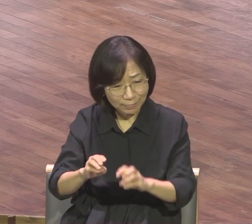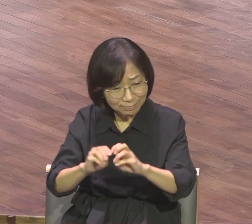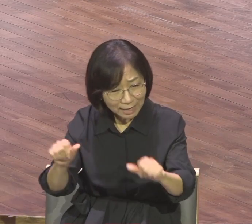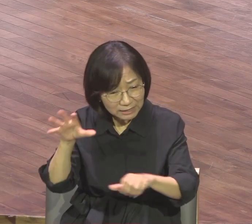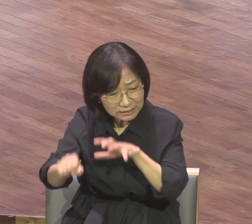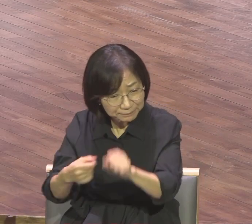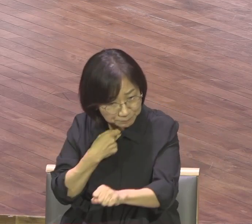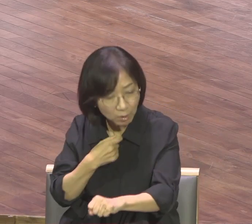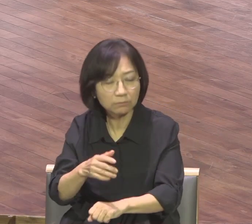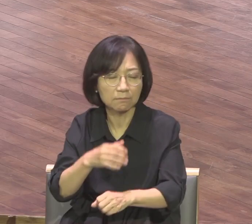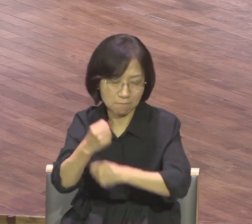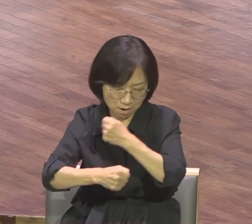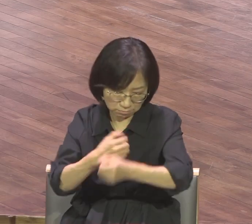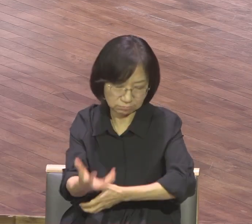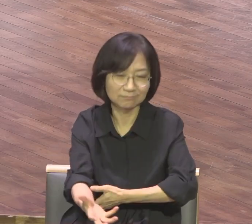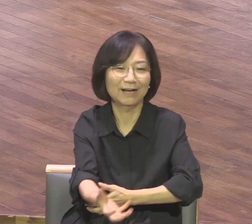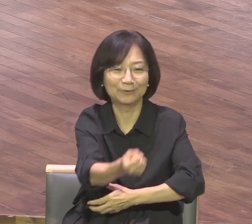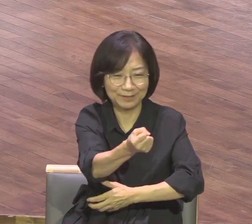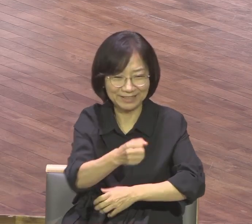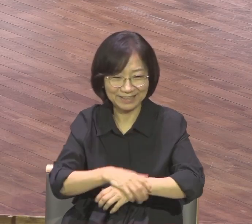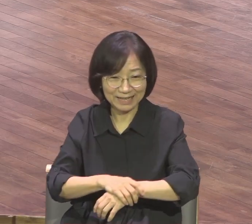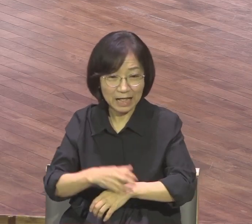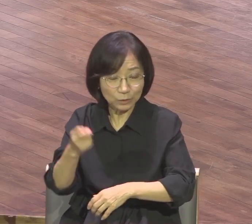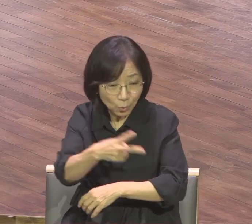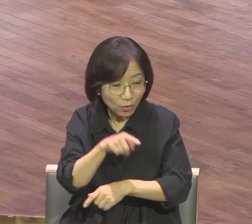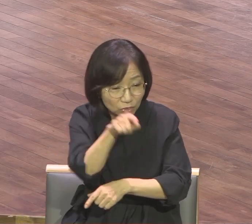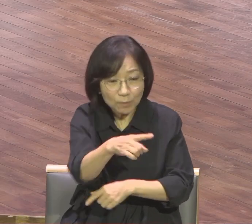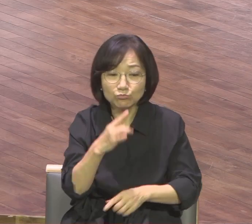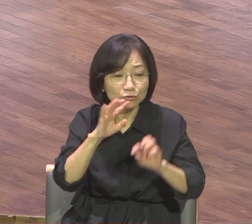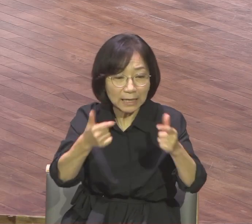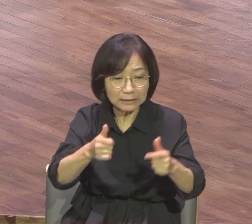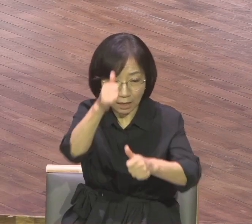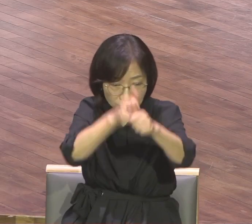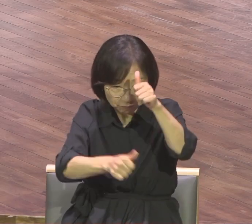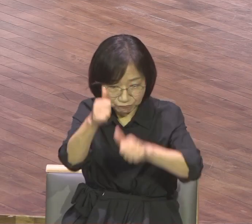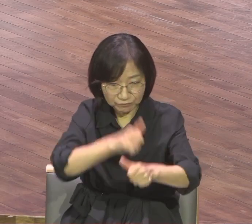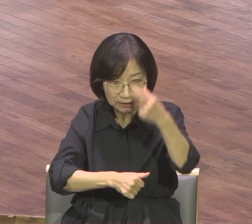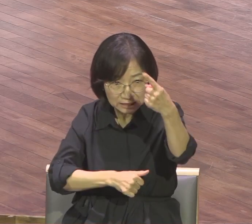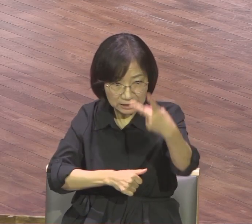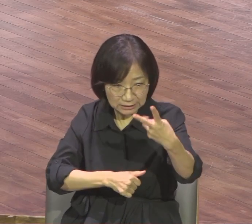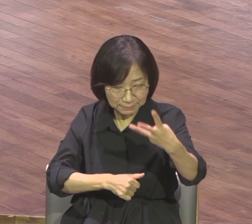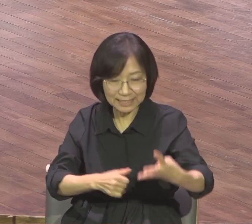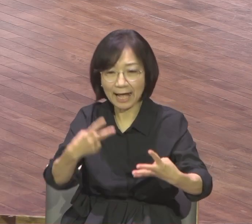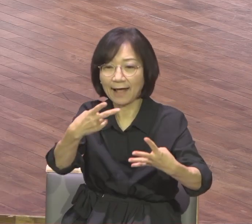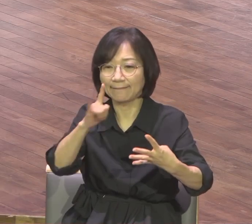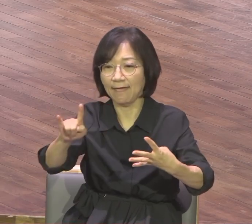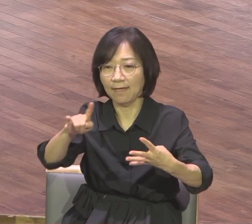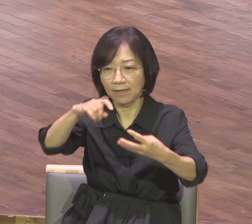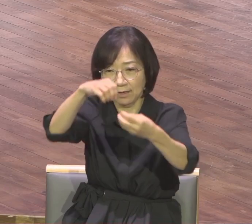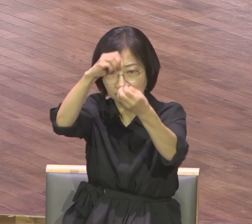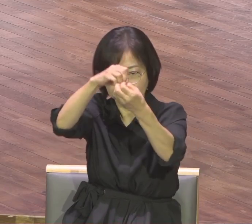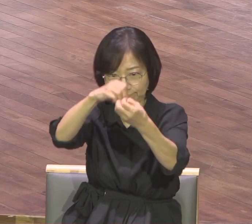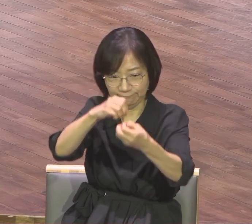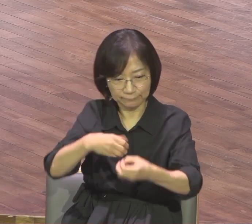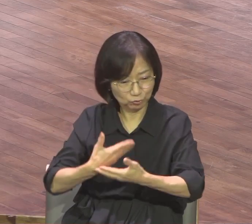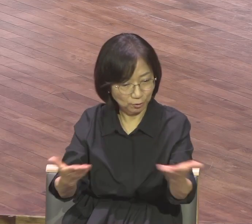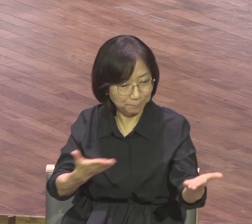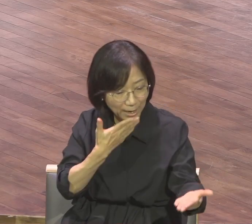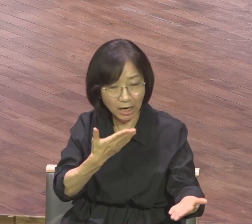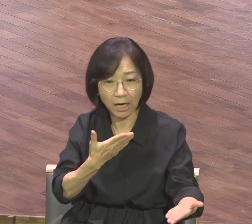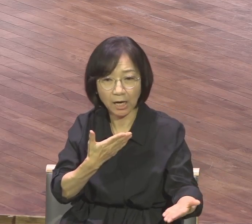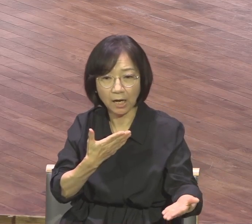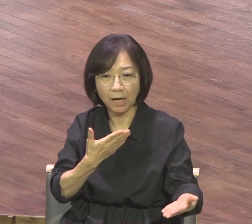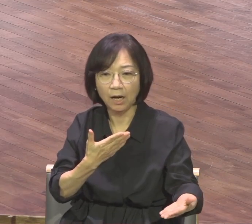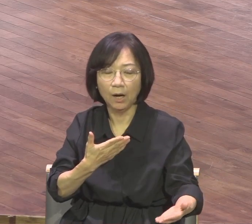있다. 여섯 번째, 이런 권리는 4대까지 줄 수 있다. 엄청나지요? 4대까지.